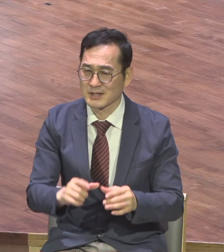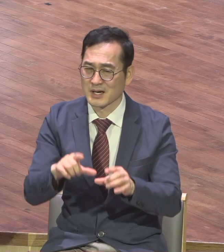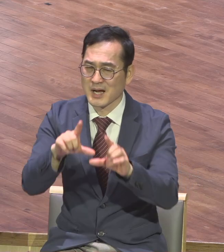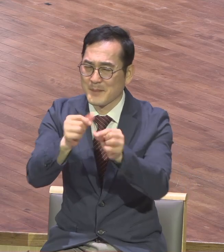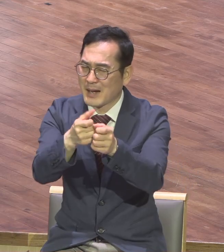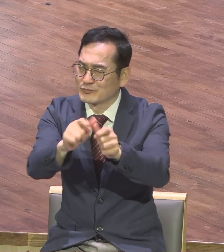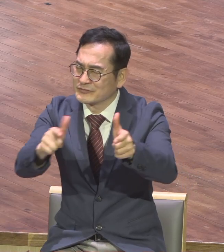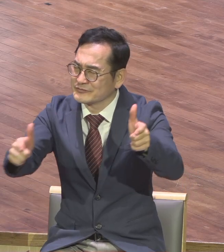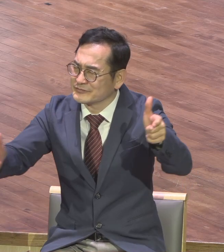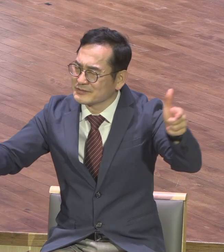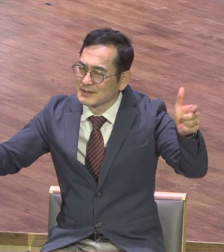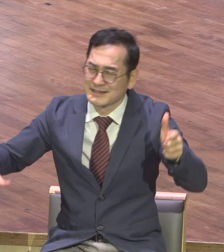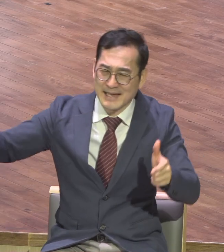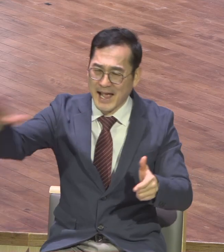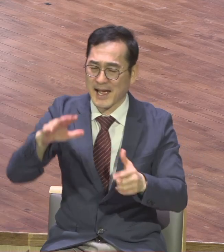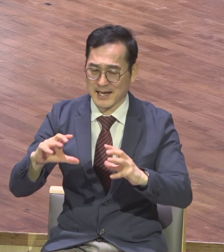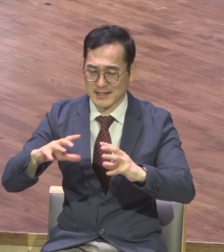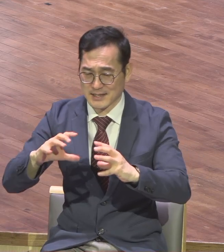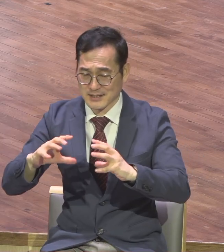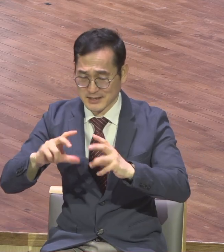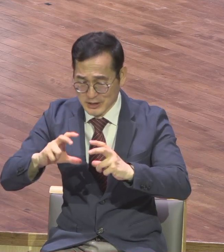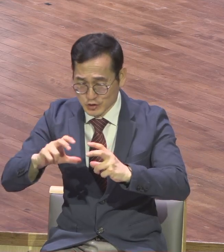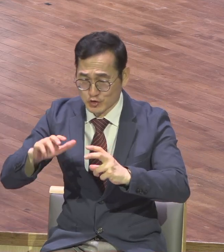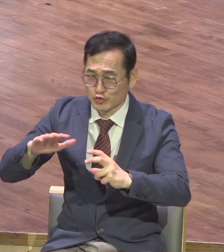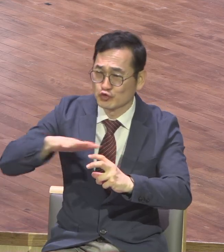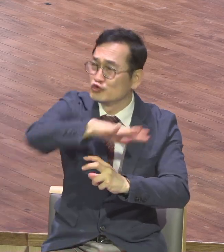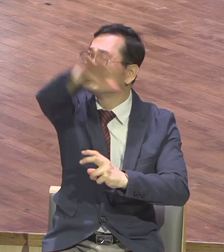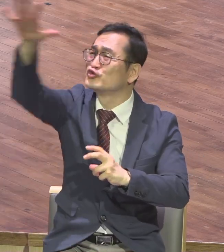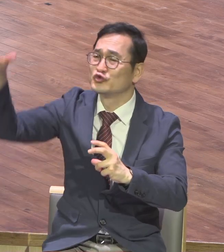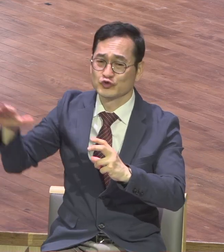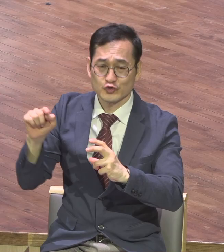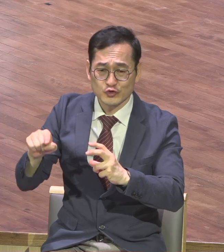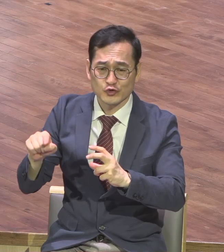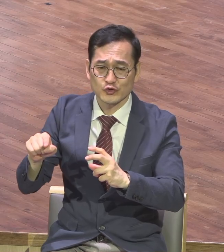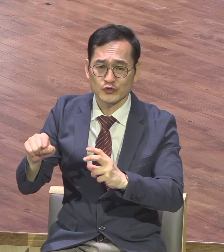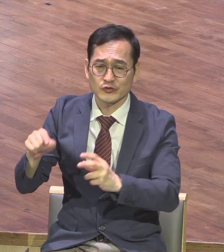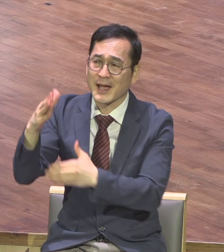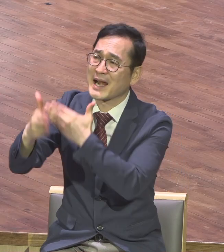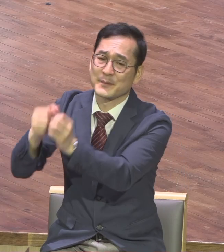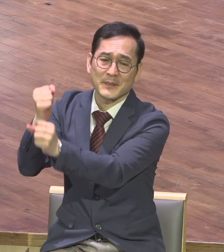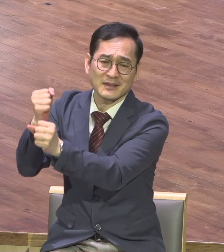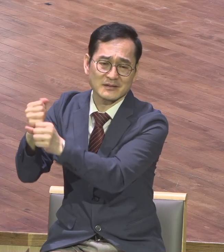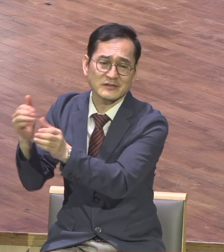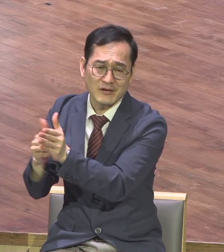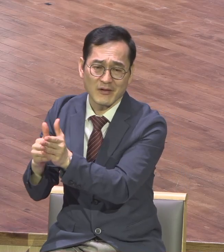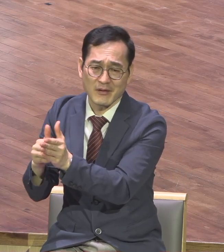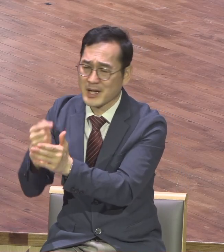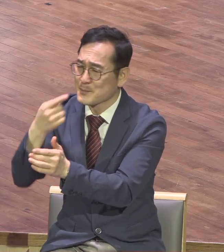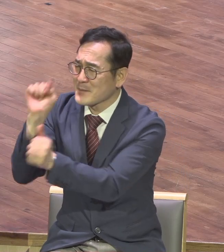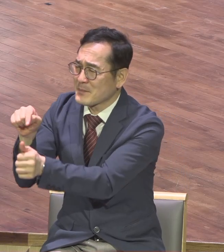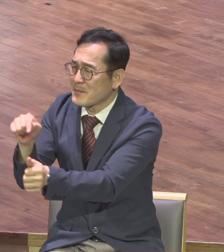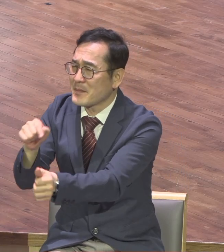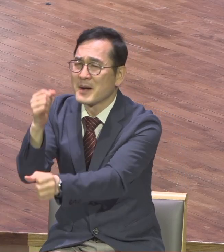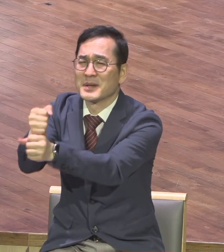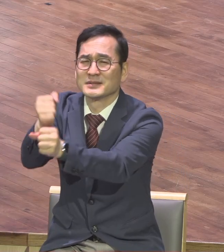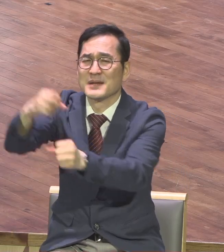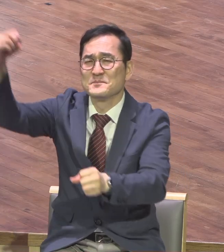가운데 가장 아름다운 작품, 가장 최고의 가치가 있는 그 작품이